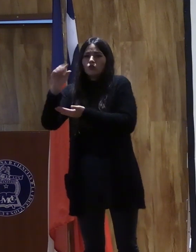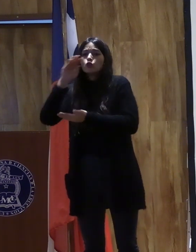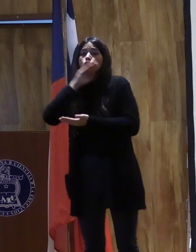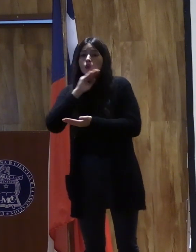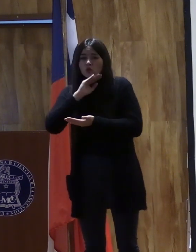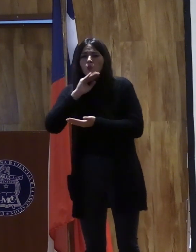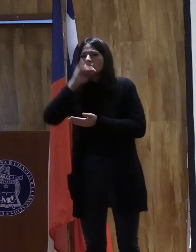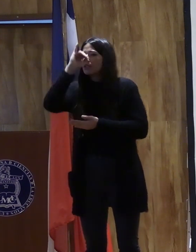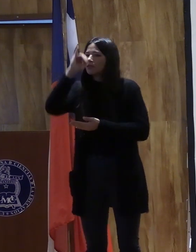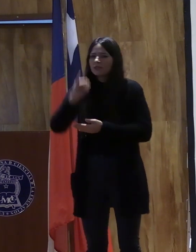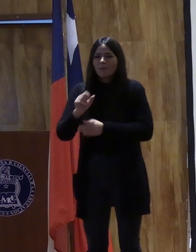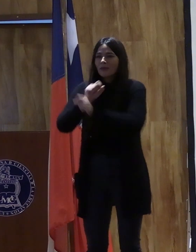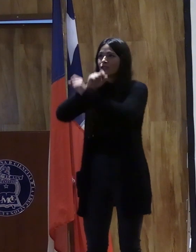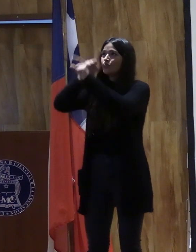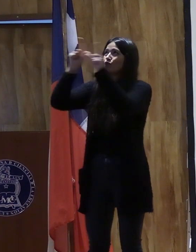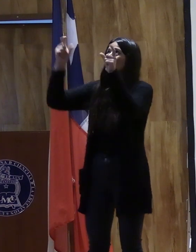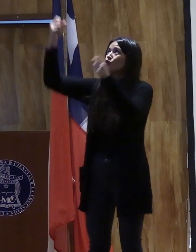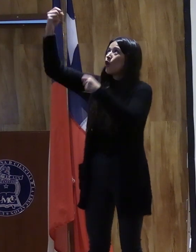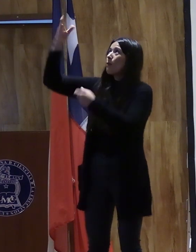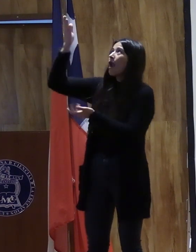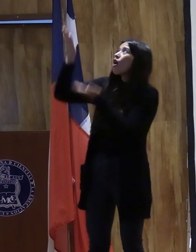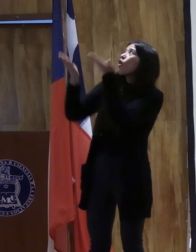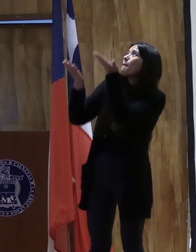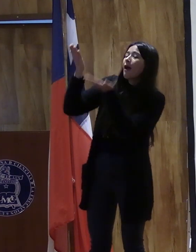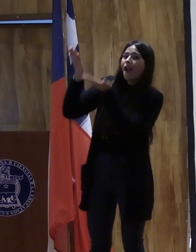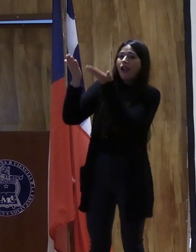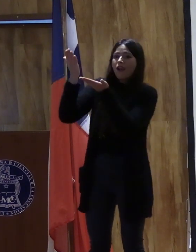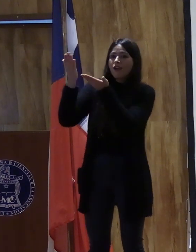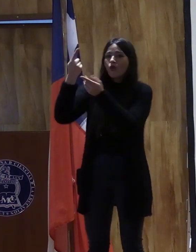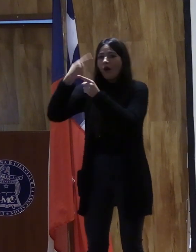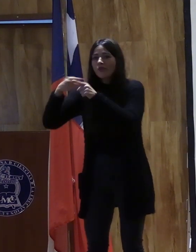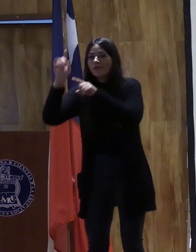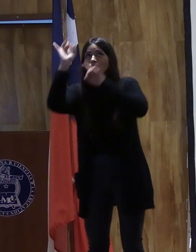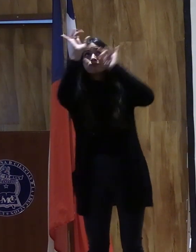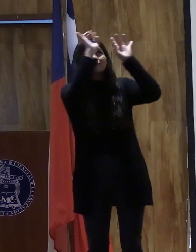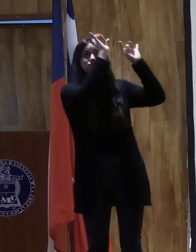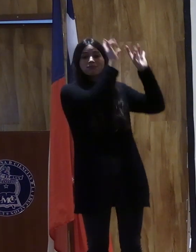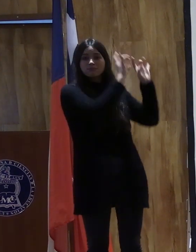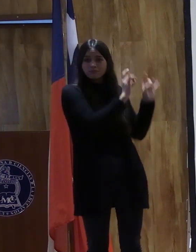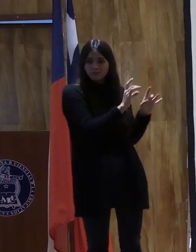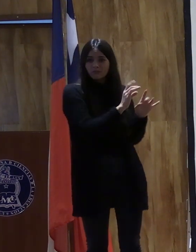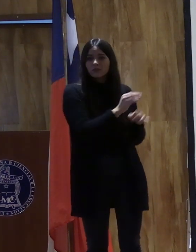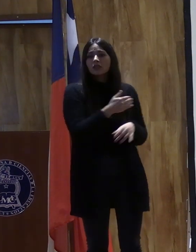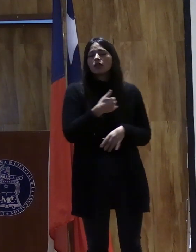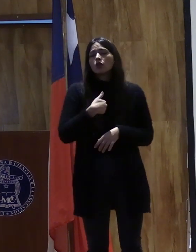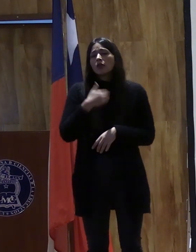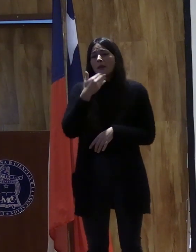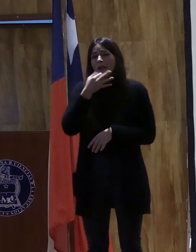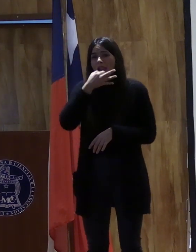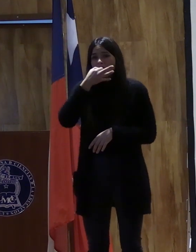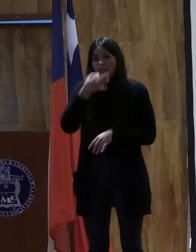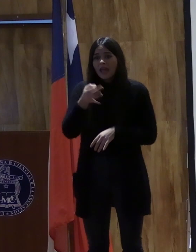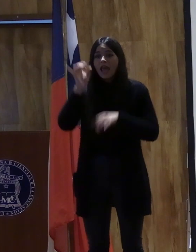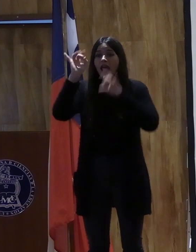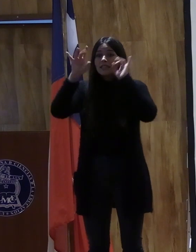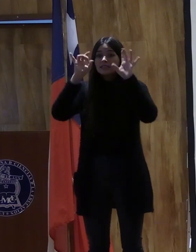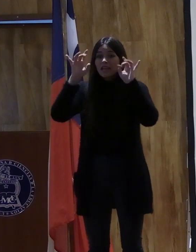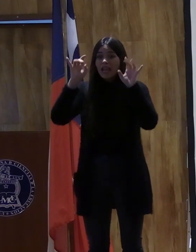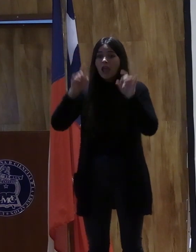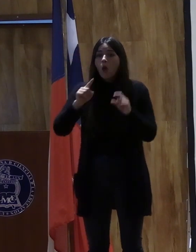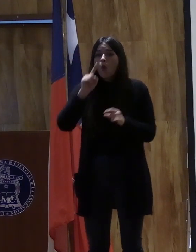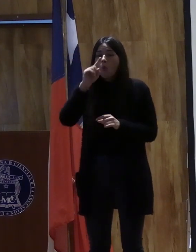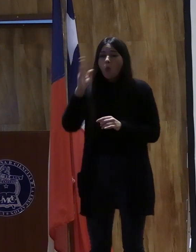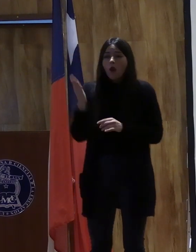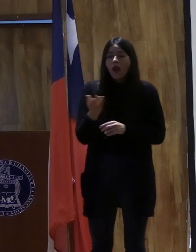el Sol. Y además, lo otro que es curioso, yo les dije, las estrellas van desde